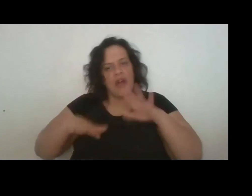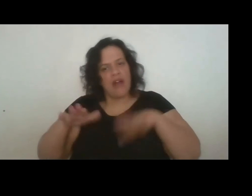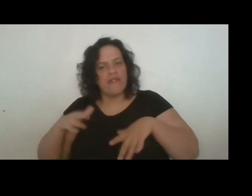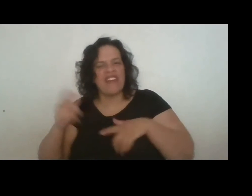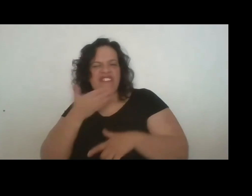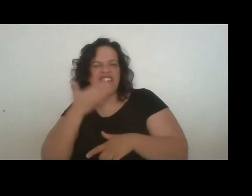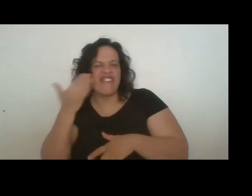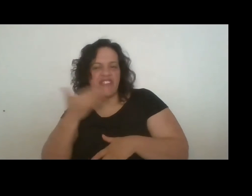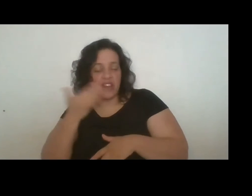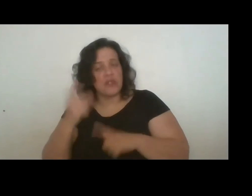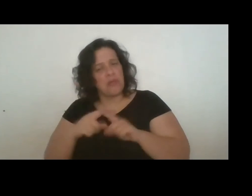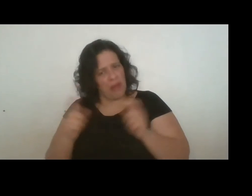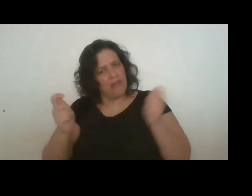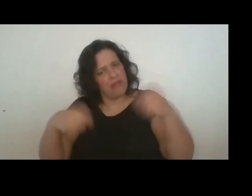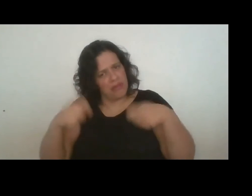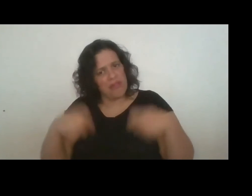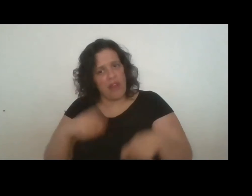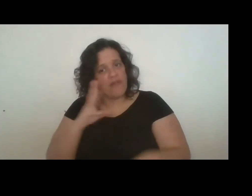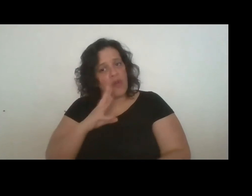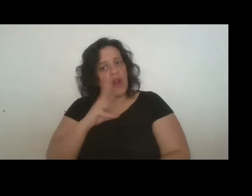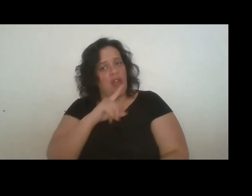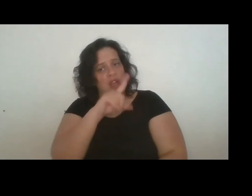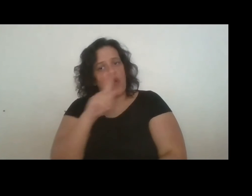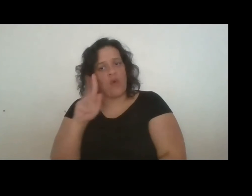possível e ficou legal lá.